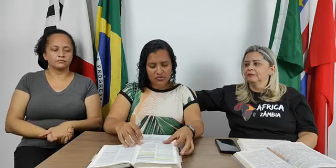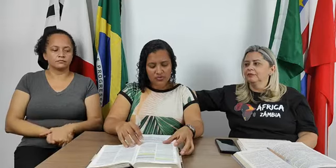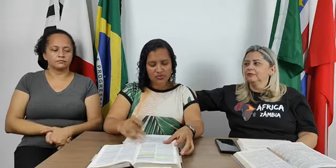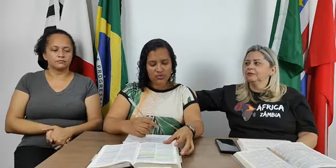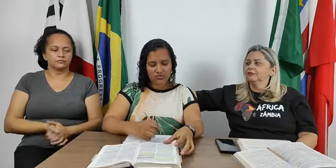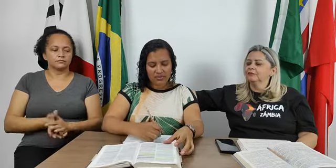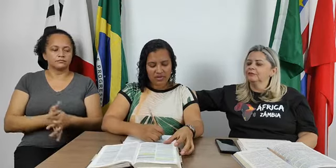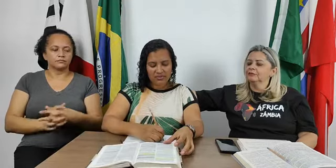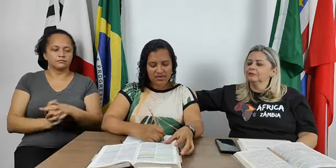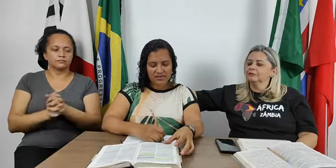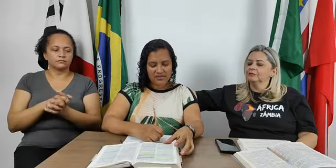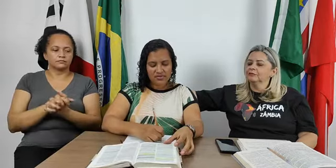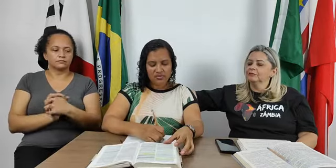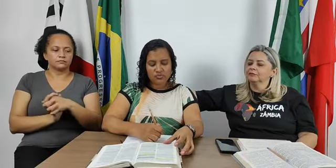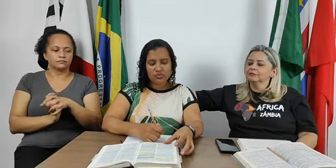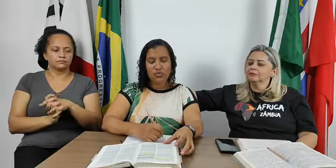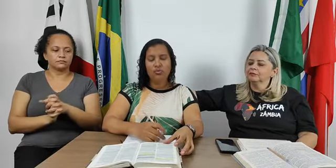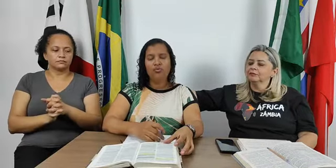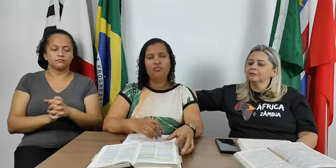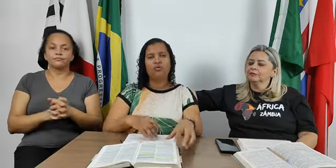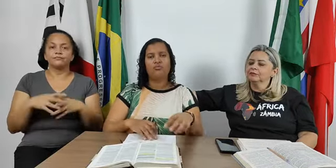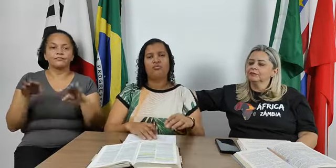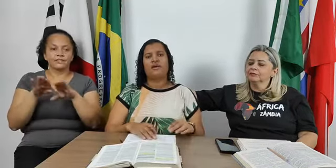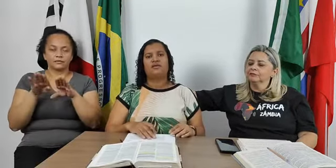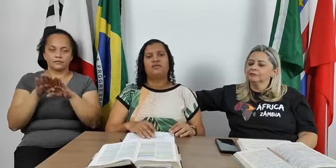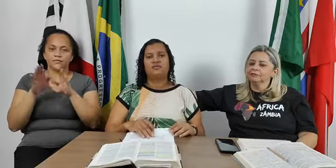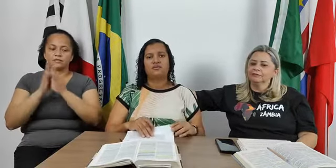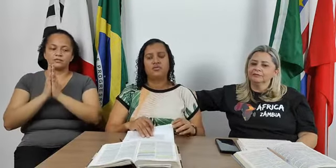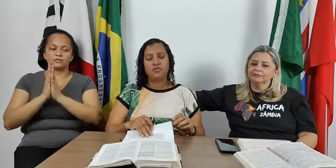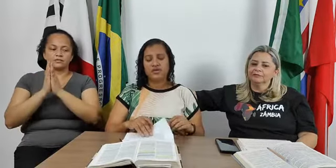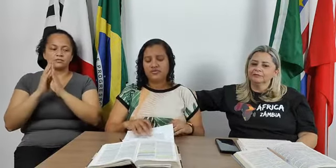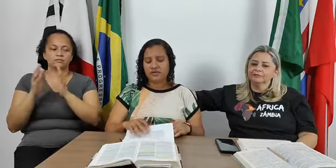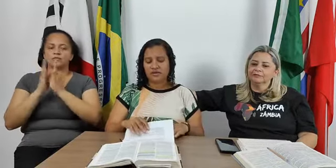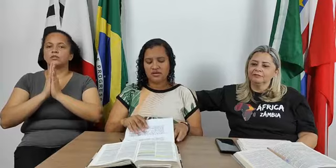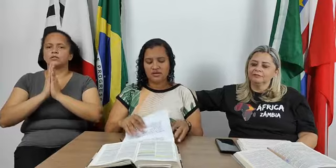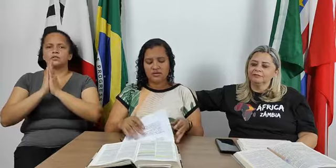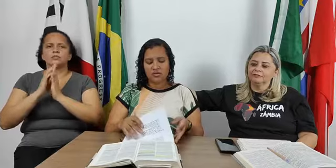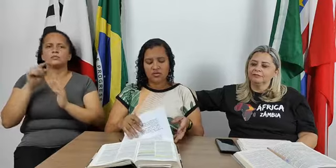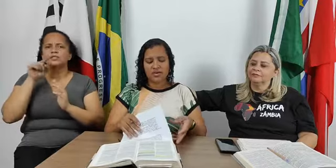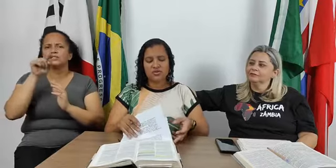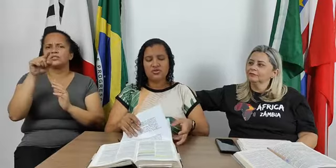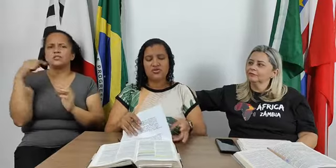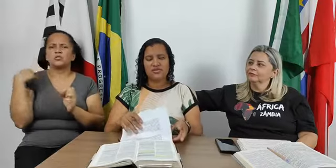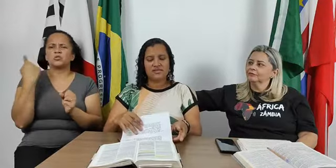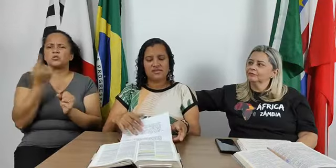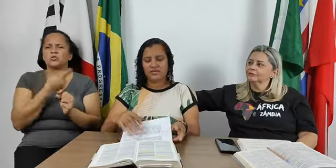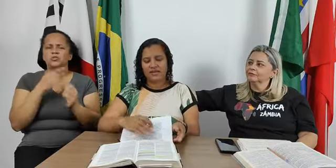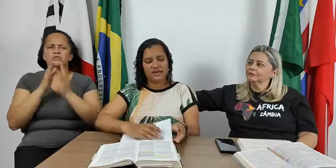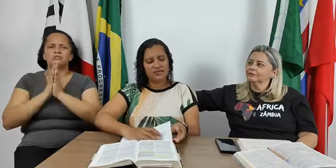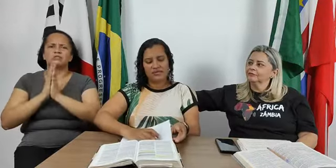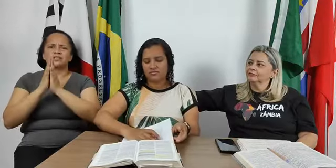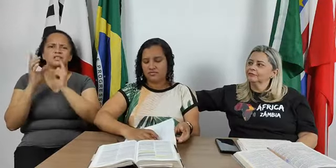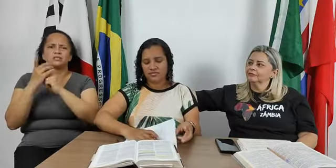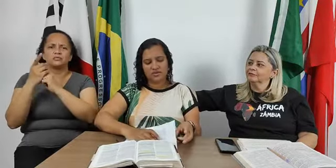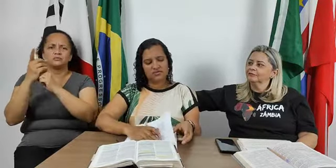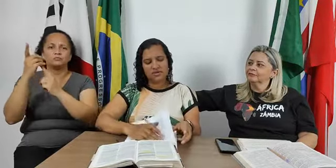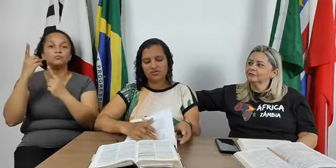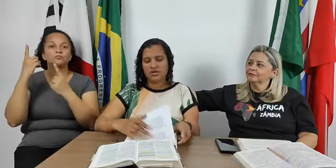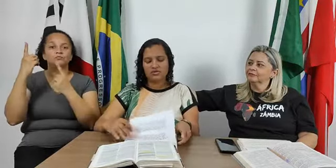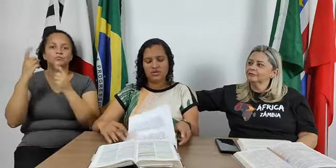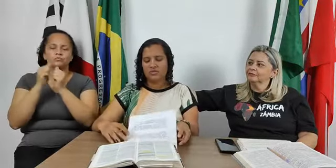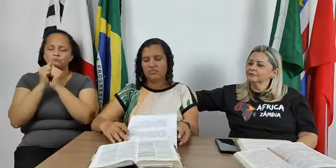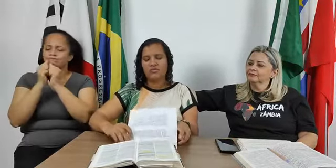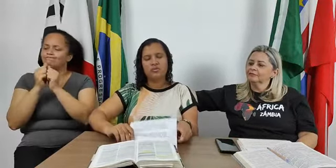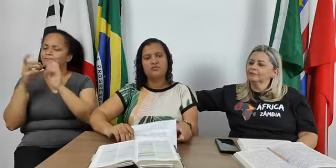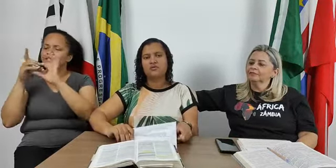Depois, Jesus orou também para que sejamos um com o Pai. Como é que a gente alcança essa unidade? Através